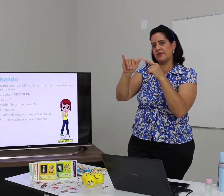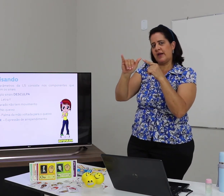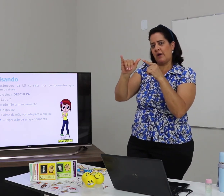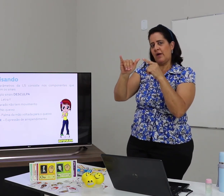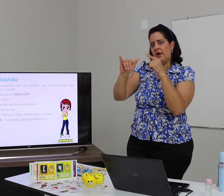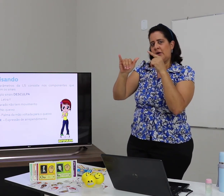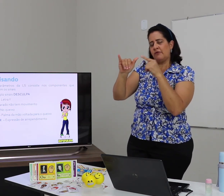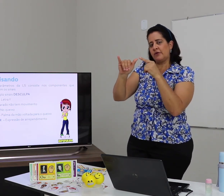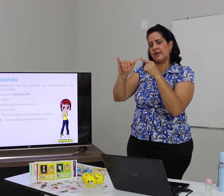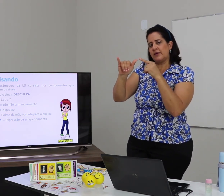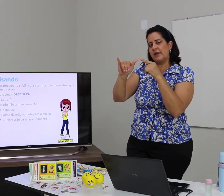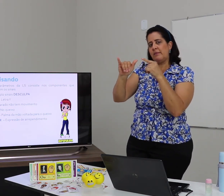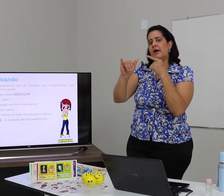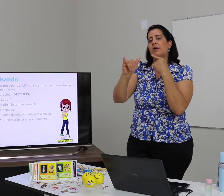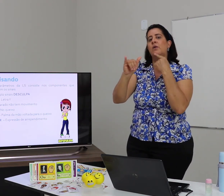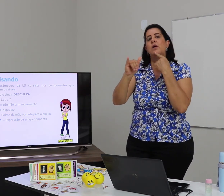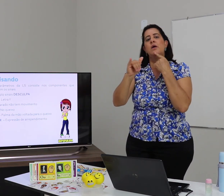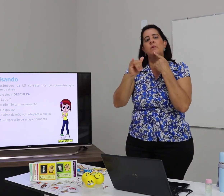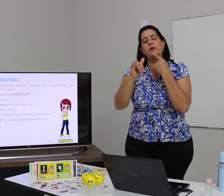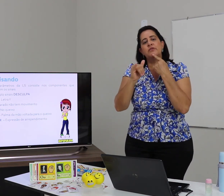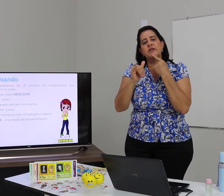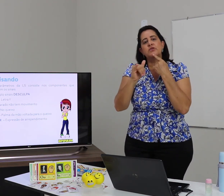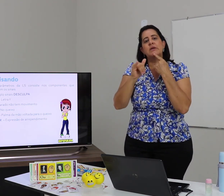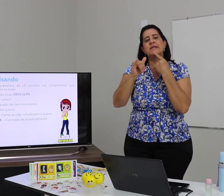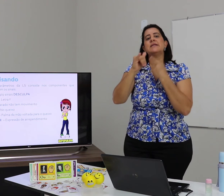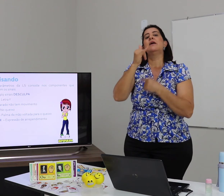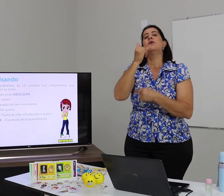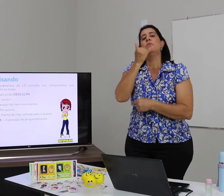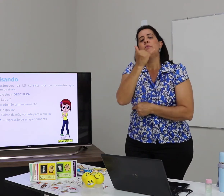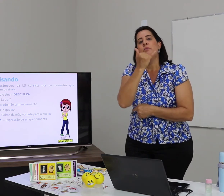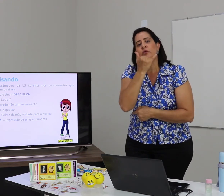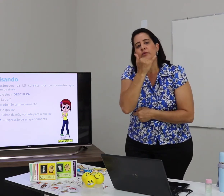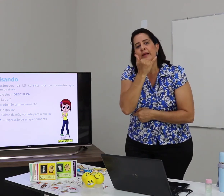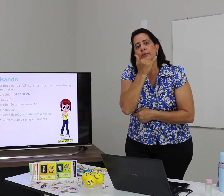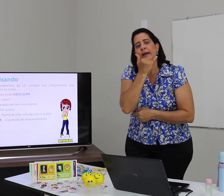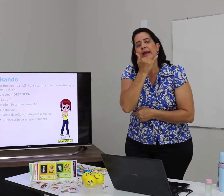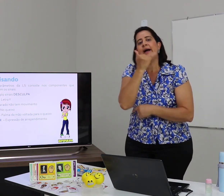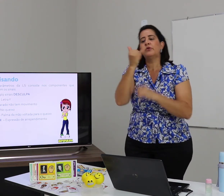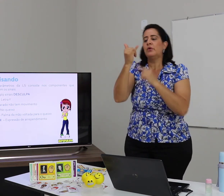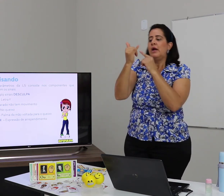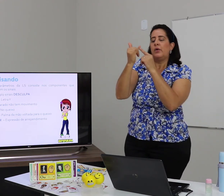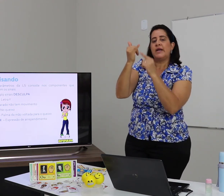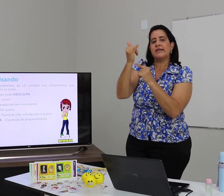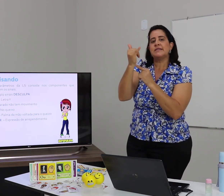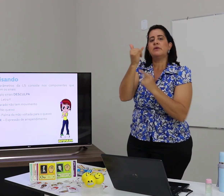sinal. Configuração da mão, ponto de articulação, movimento parado,